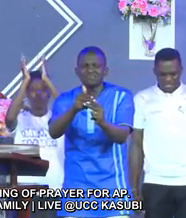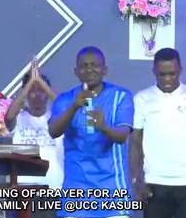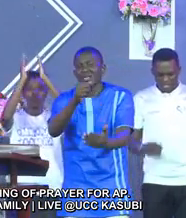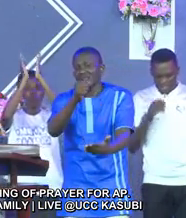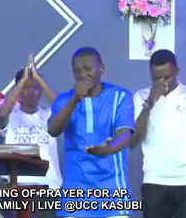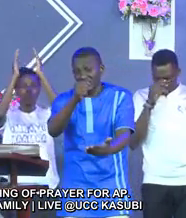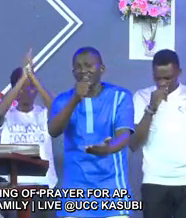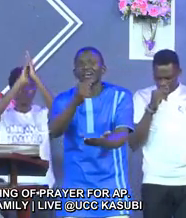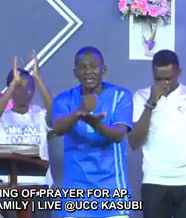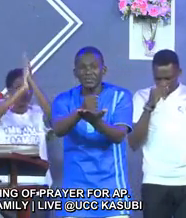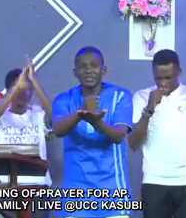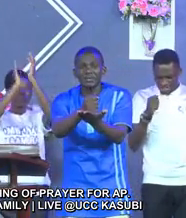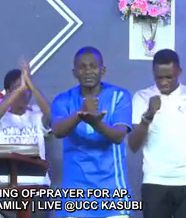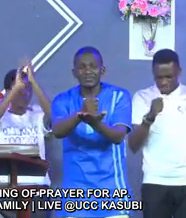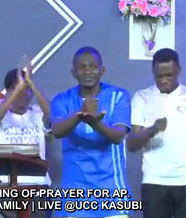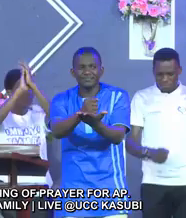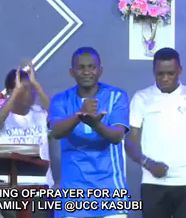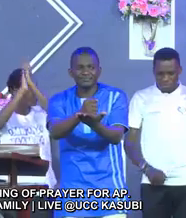amiina